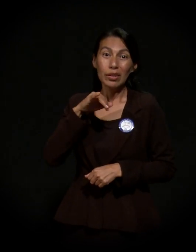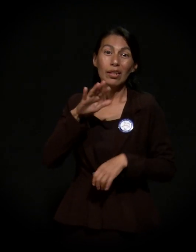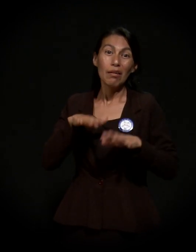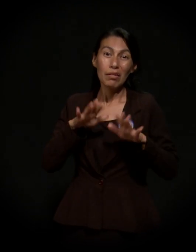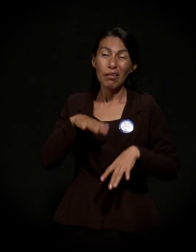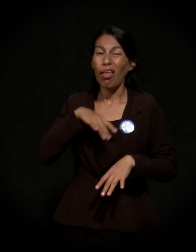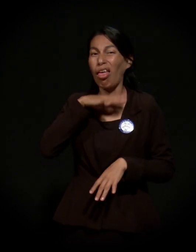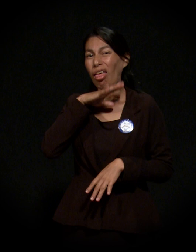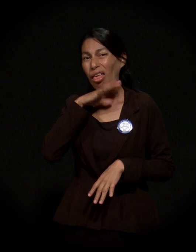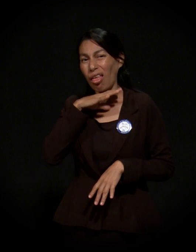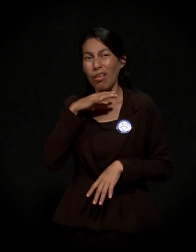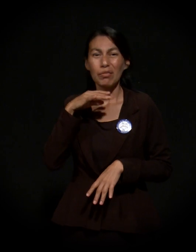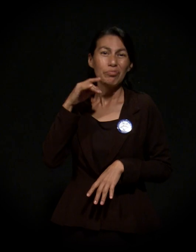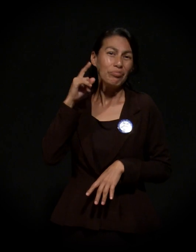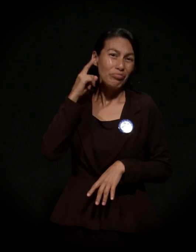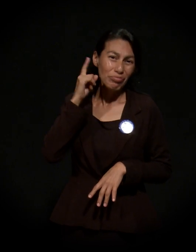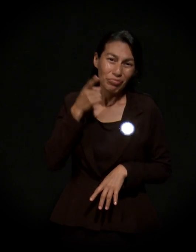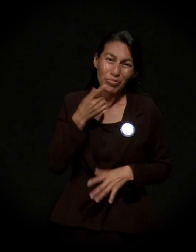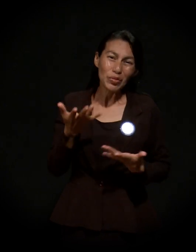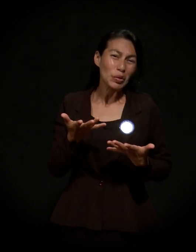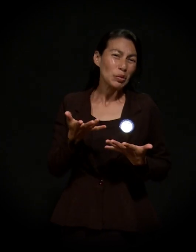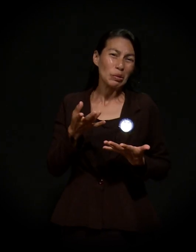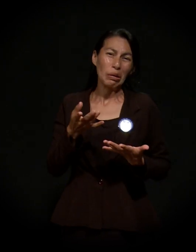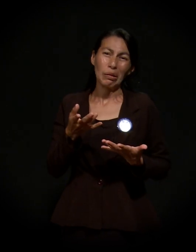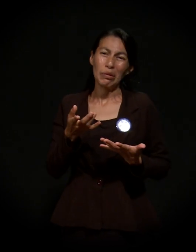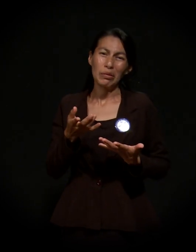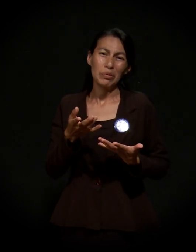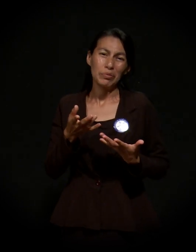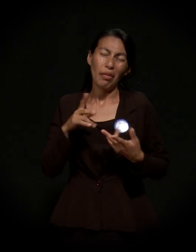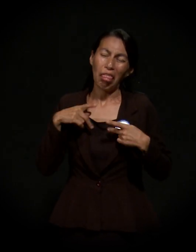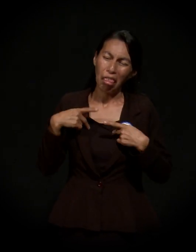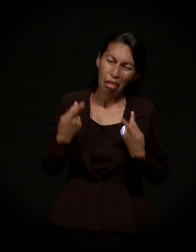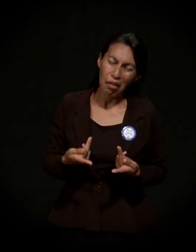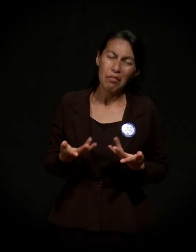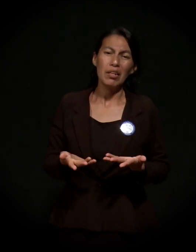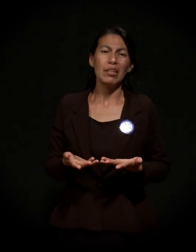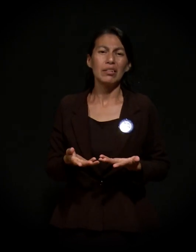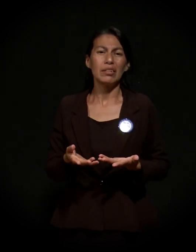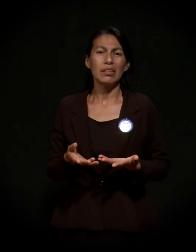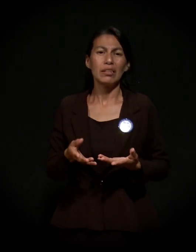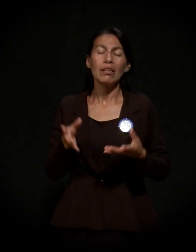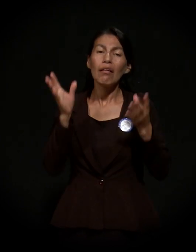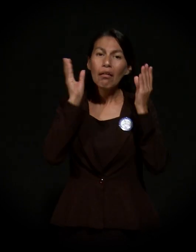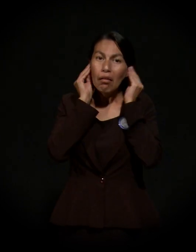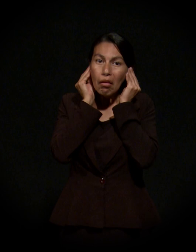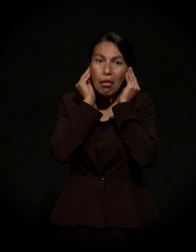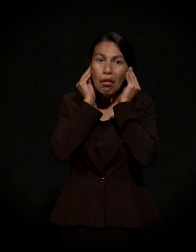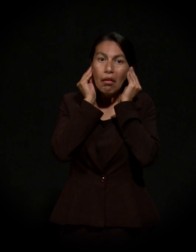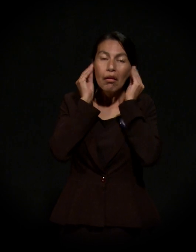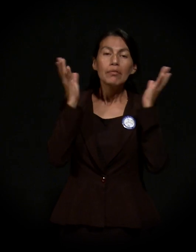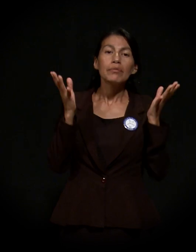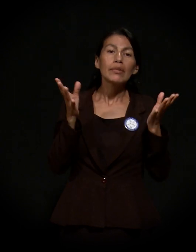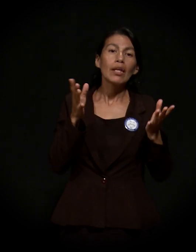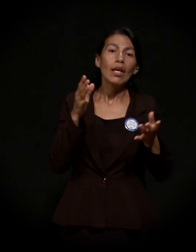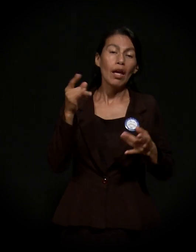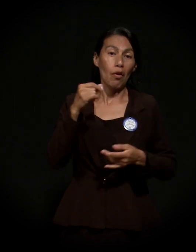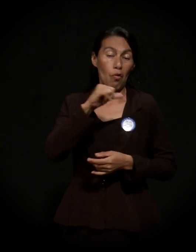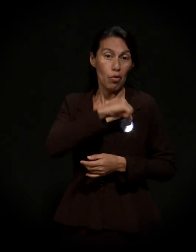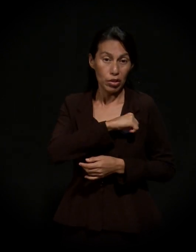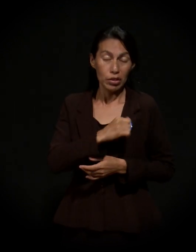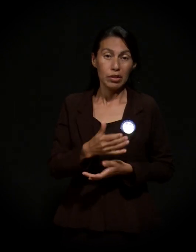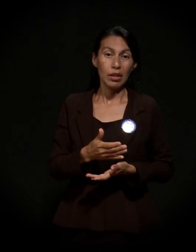de corazón, egoístas, orgullosos, débiles y malos. No reconocemos